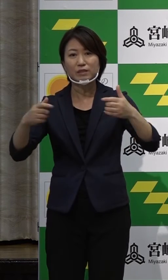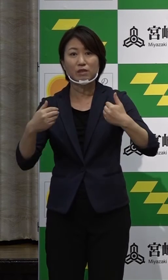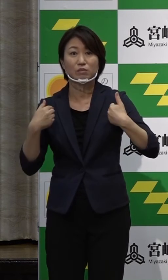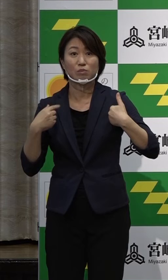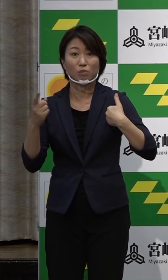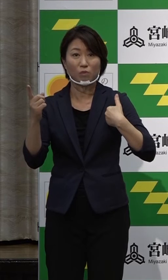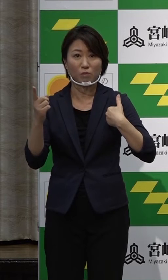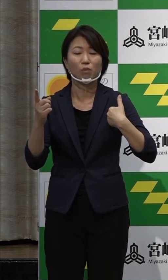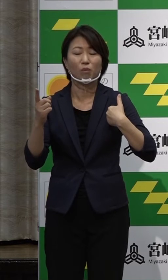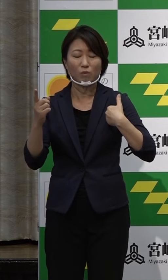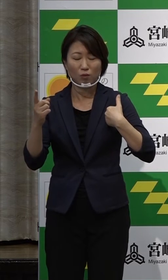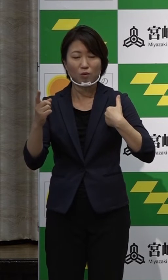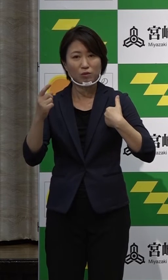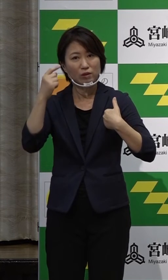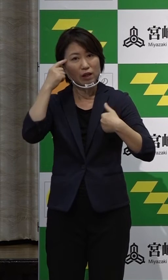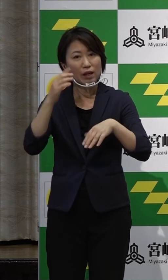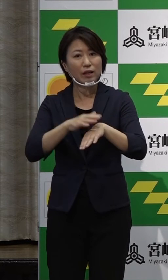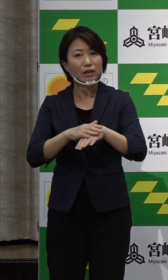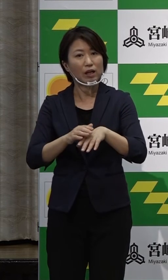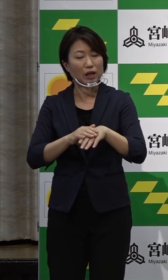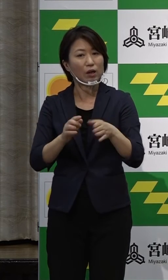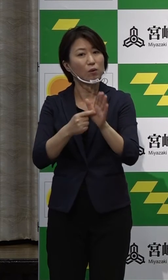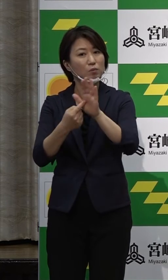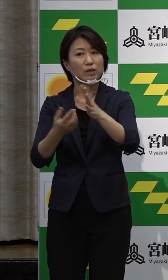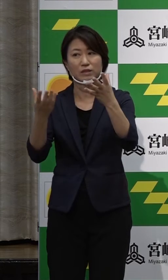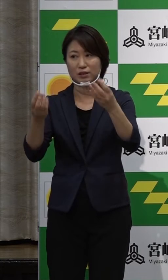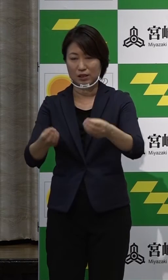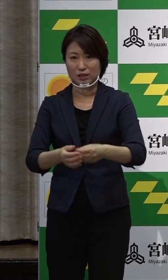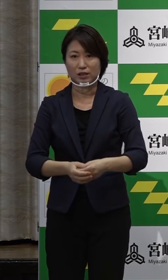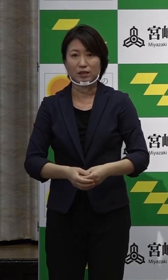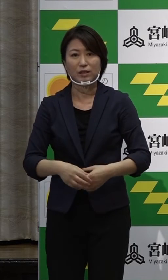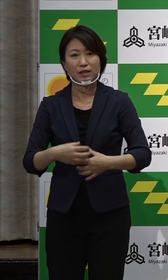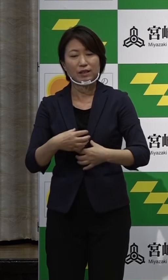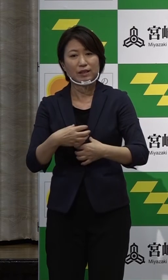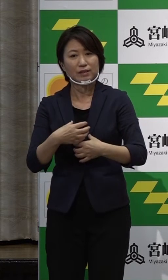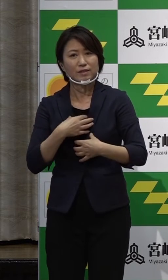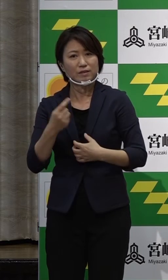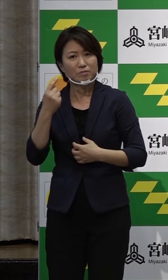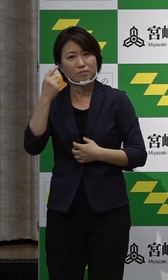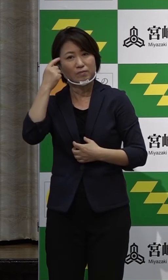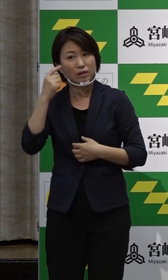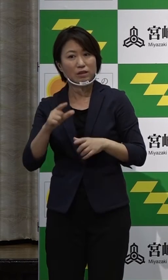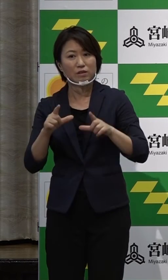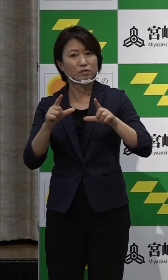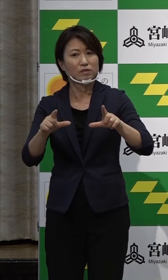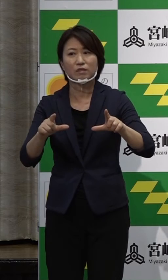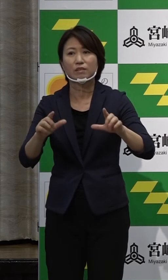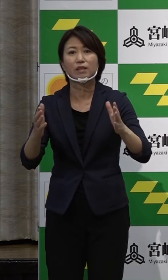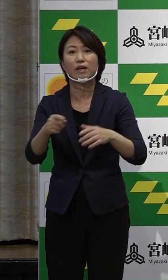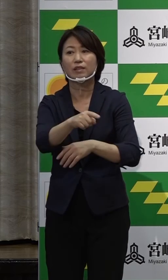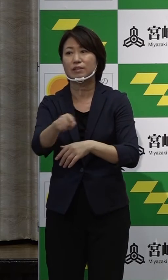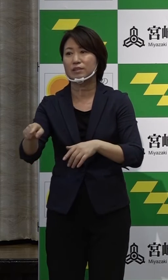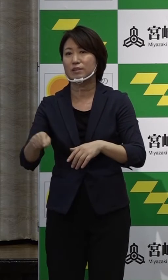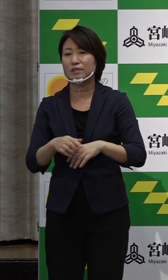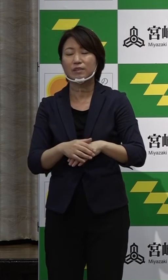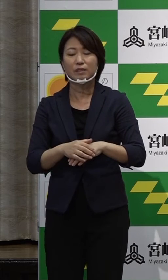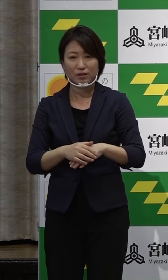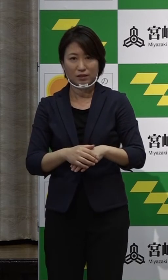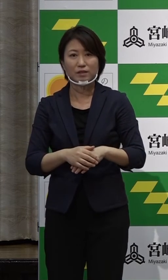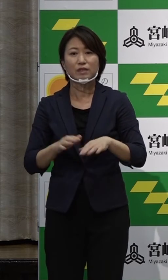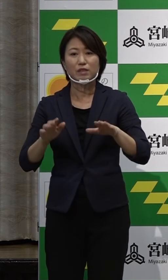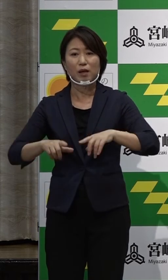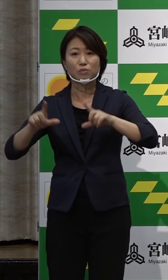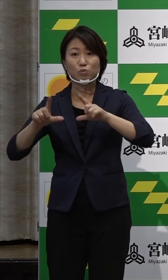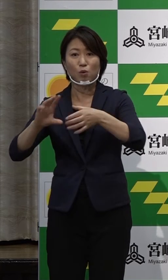かということを考えております。その危機感が伝わっていない部分、特に今オリンピック・パラリンピックが開催を